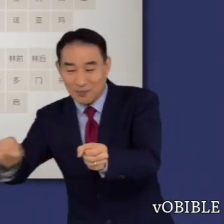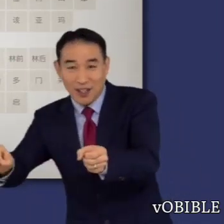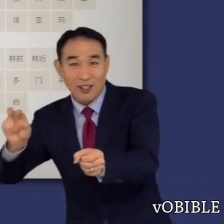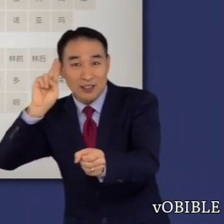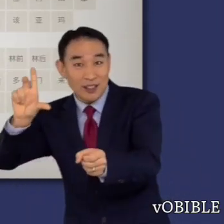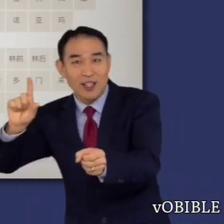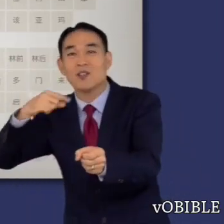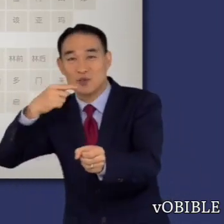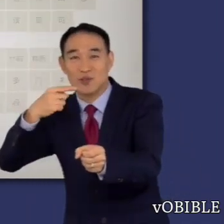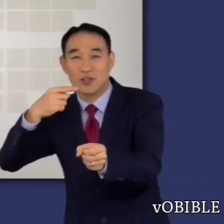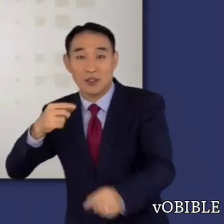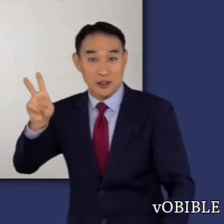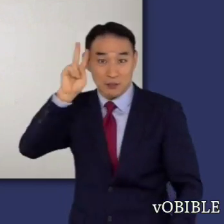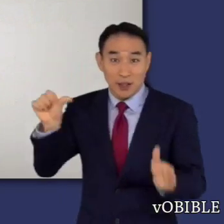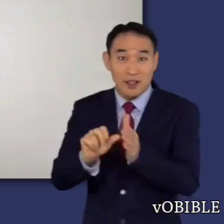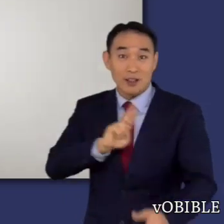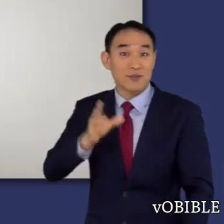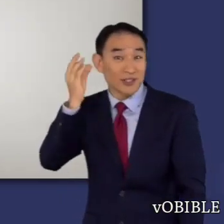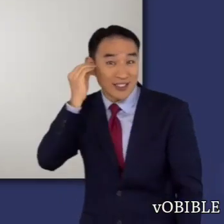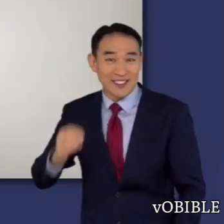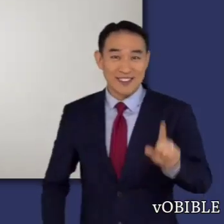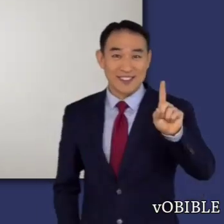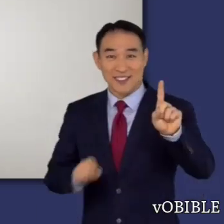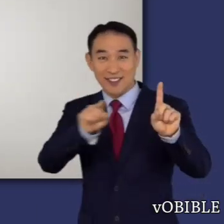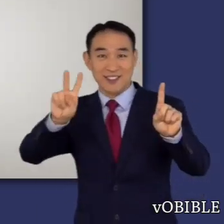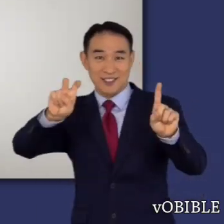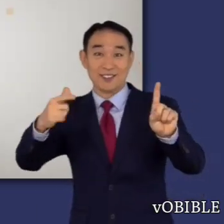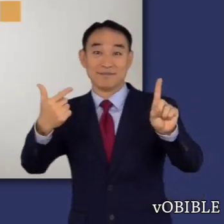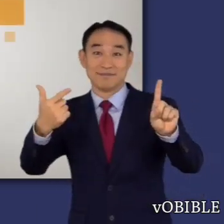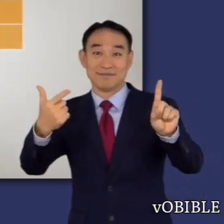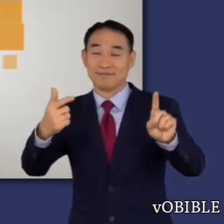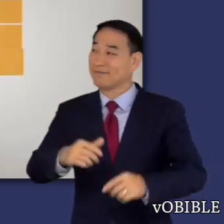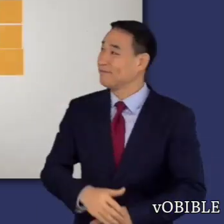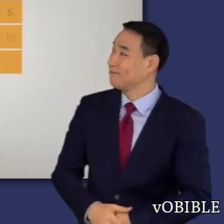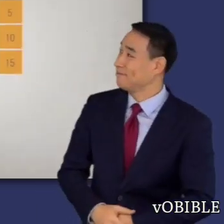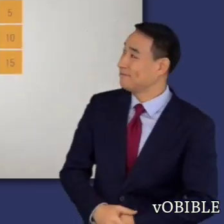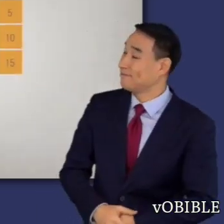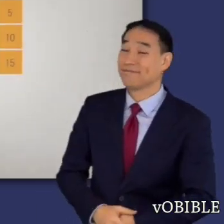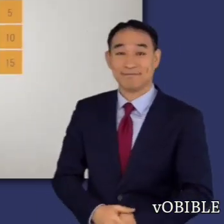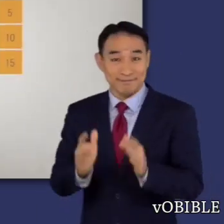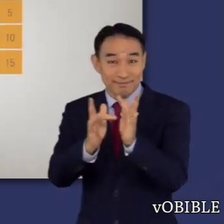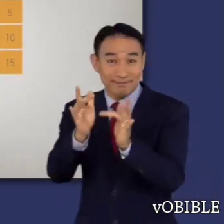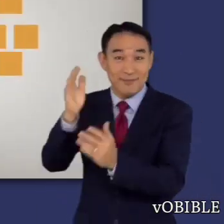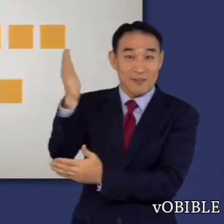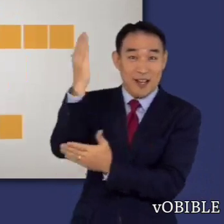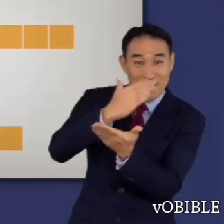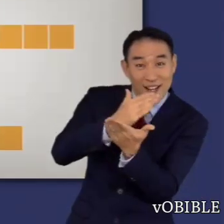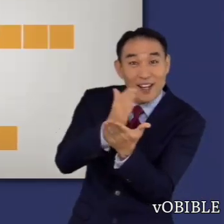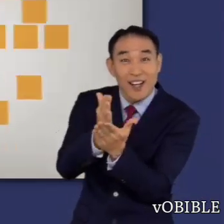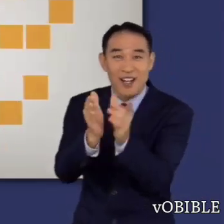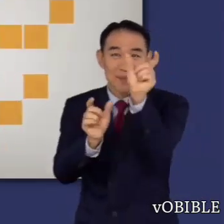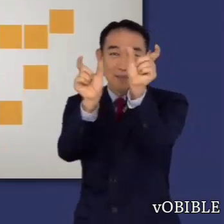语。马太福音分为28章，前18章的内容大部分是按照不同主